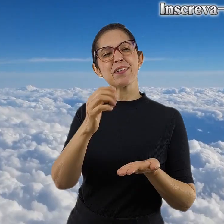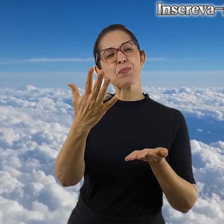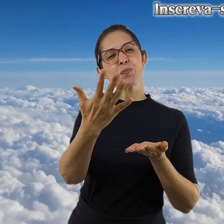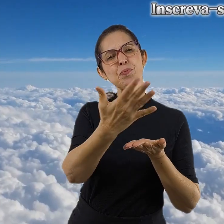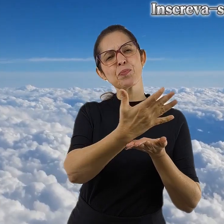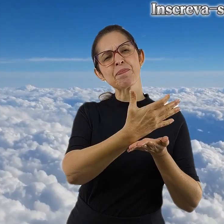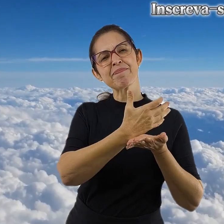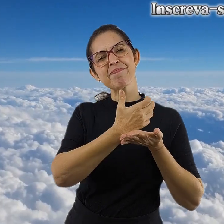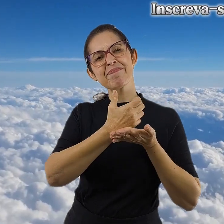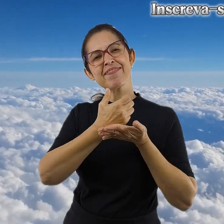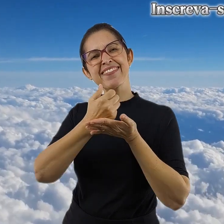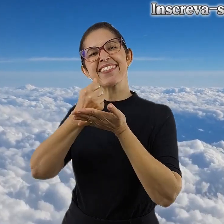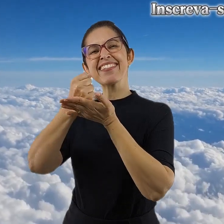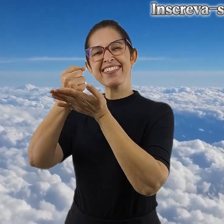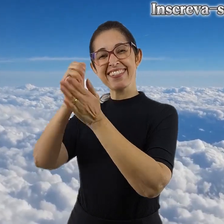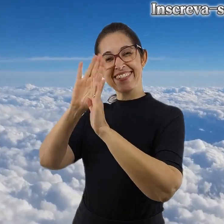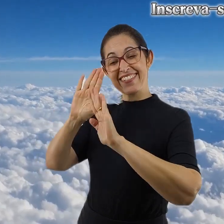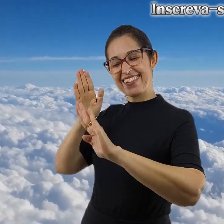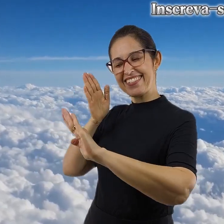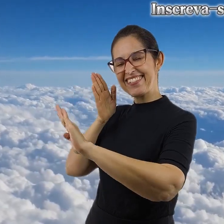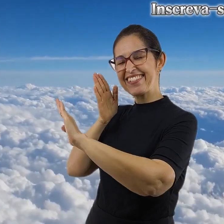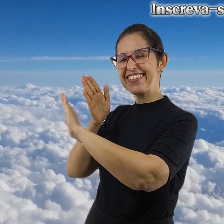remédio será.